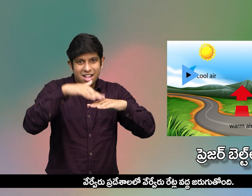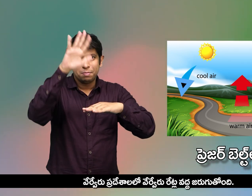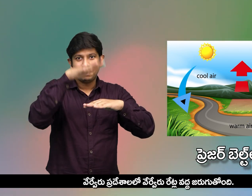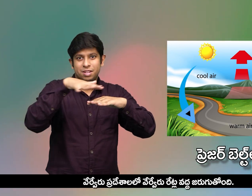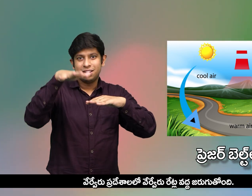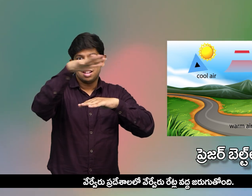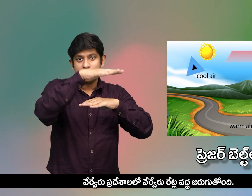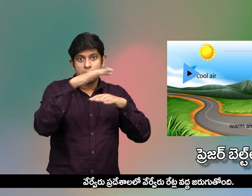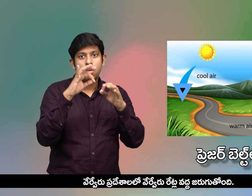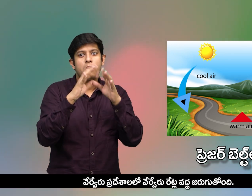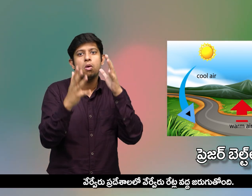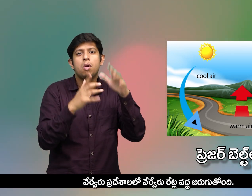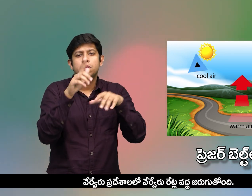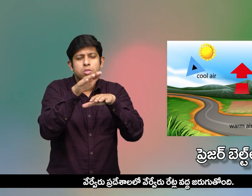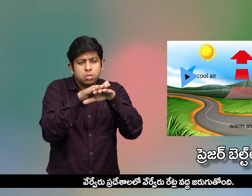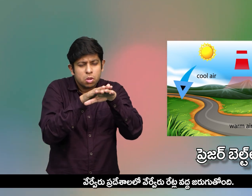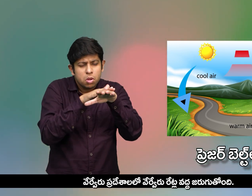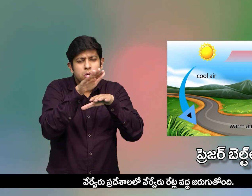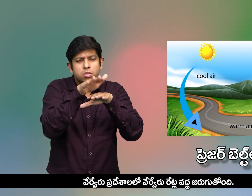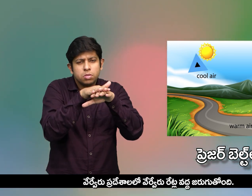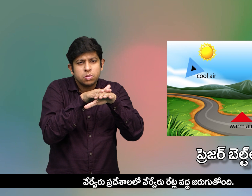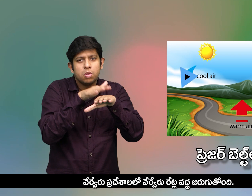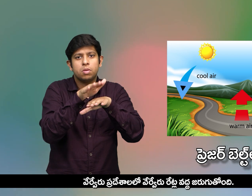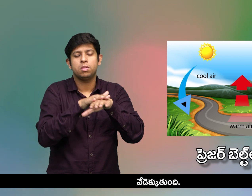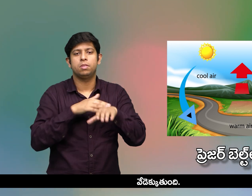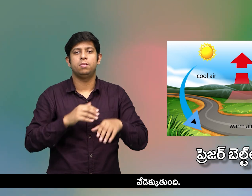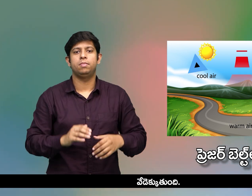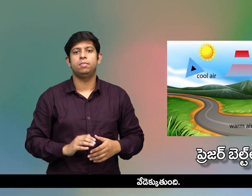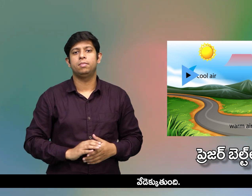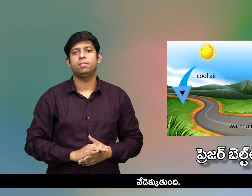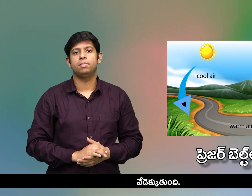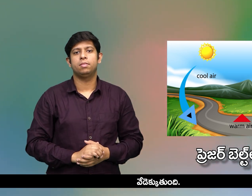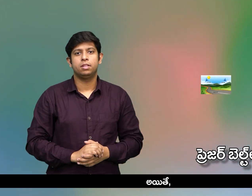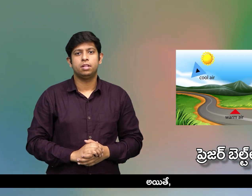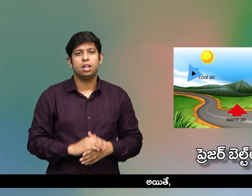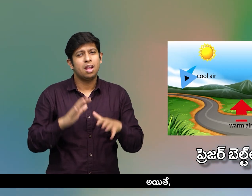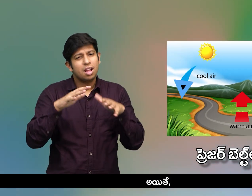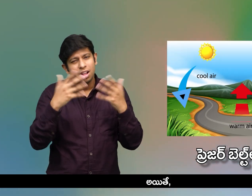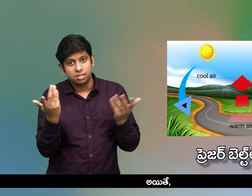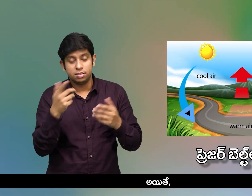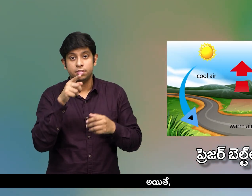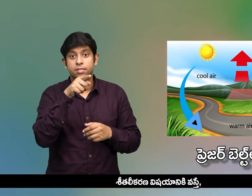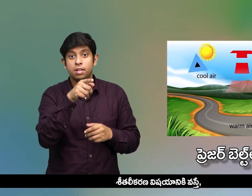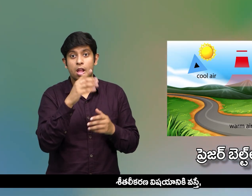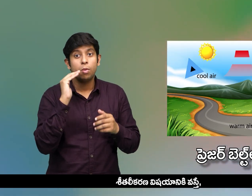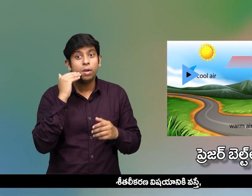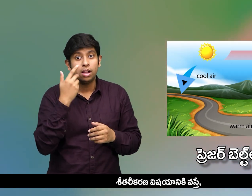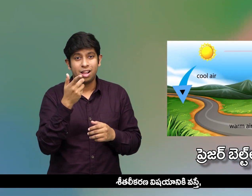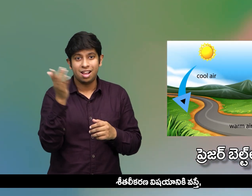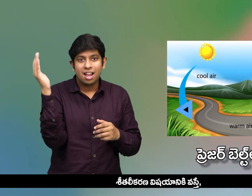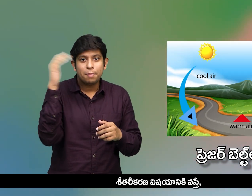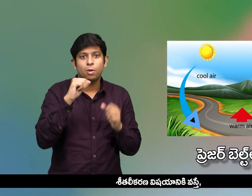కాబట్టి నీటిపైన ఉన్న గాలి నెమ్మదిగా వేడెక్కుతుంది. అయితే శీతలీకరణ విషయానికి